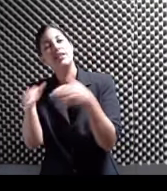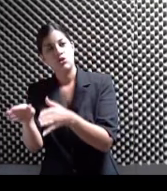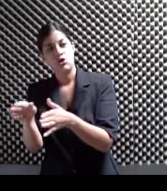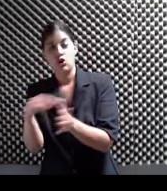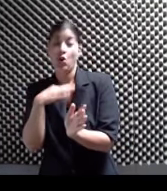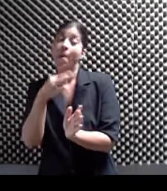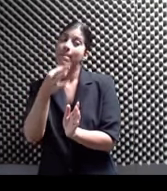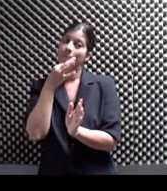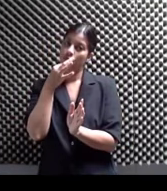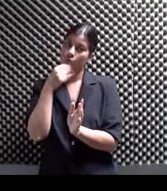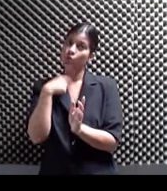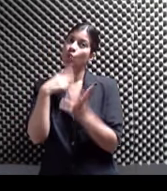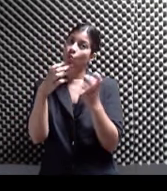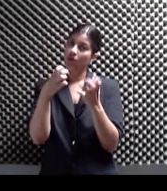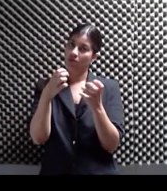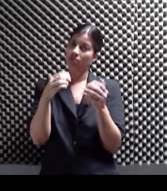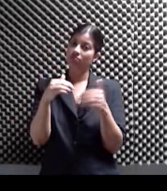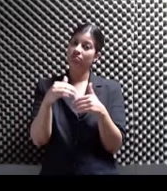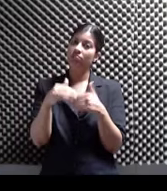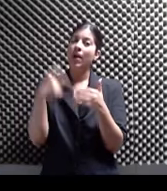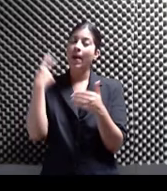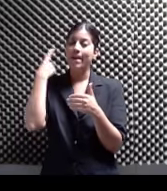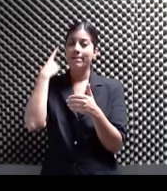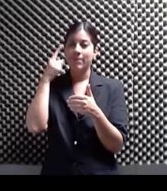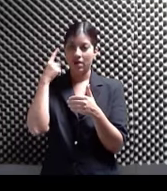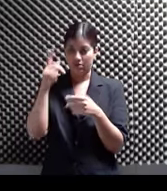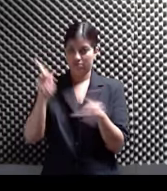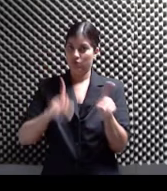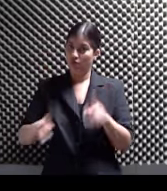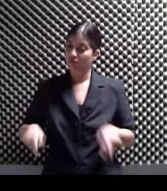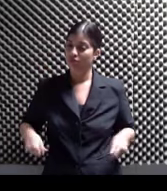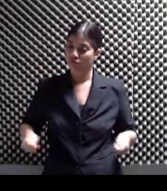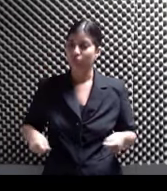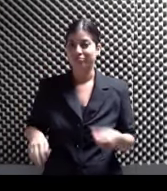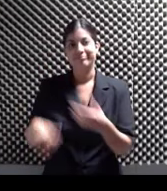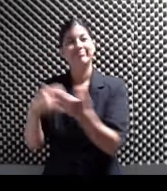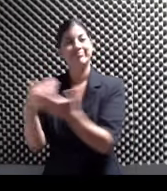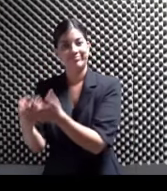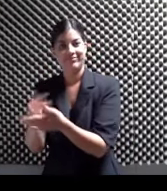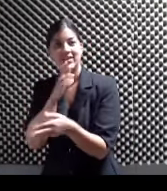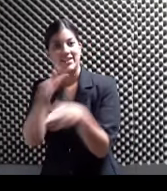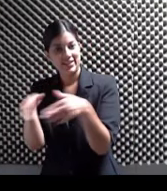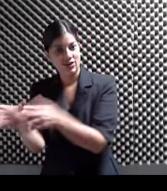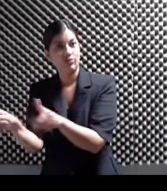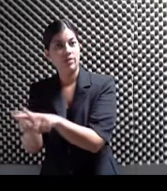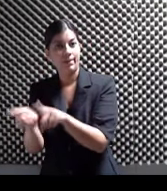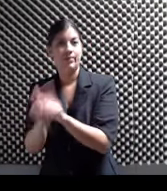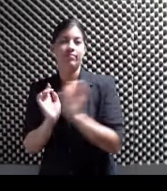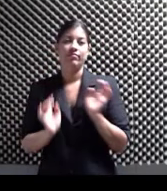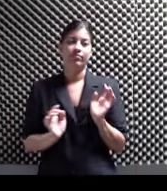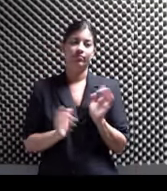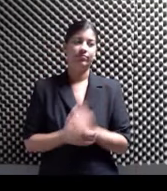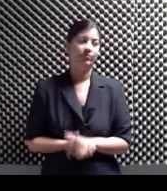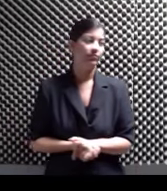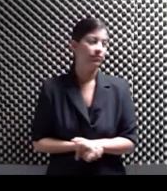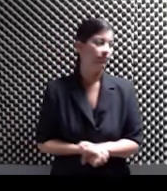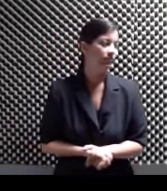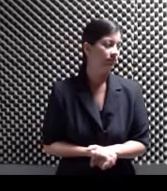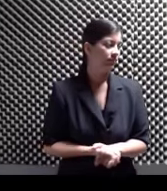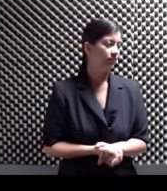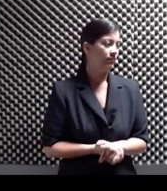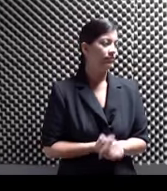y lo visiono y está dentro de las etapas del desarrollo donde yo quiero realmente llegar y llevar lo que es el Nido del Guerrero. Sí, o sea,